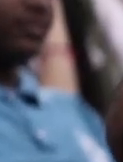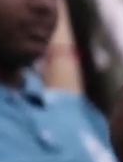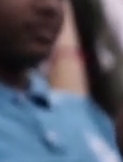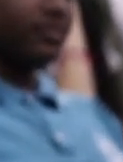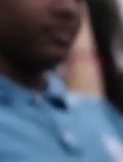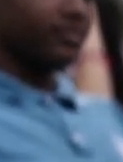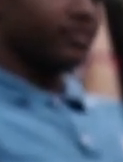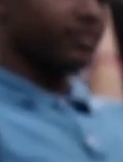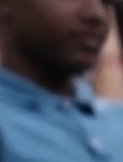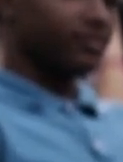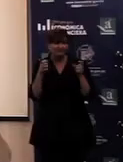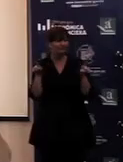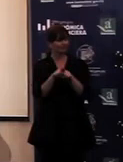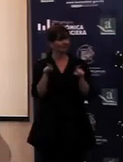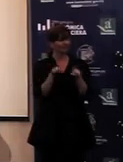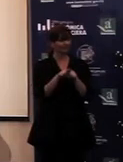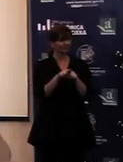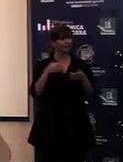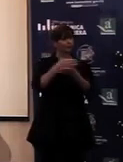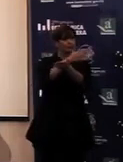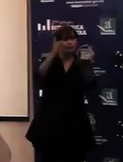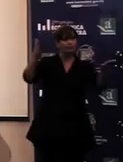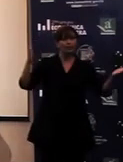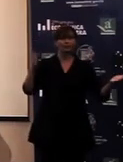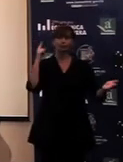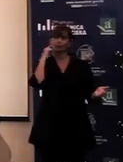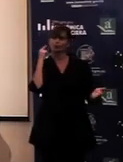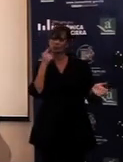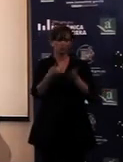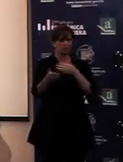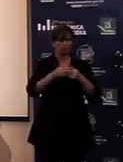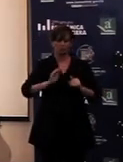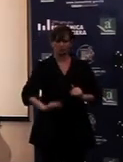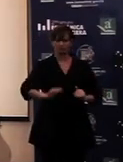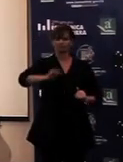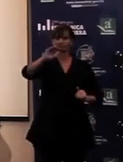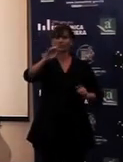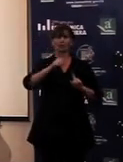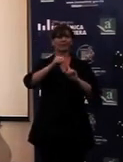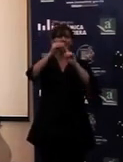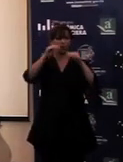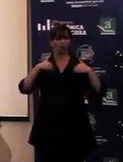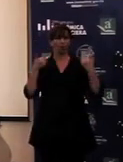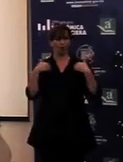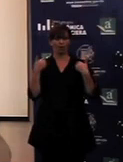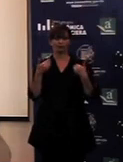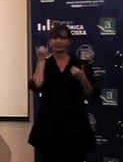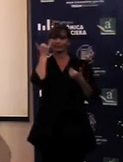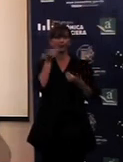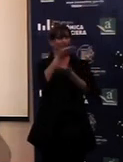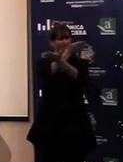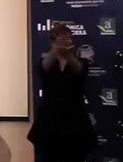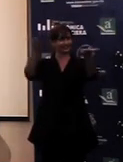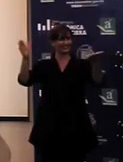queremos darle a los sordos de diferentes edades, principalmente a los jóvenes, como todos estos que están